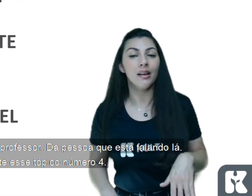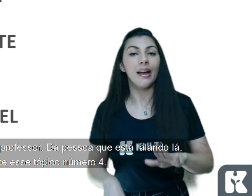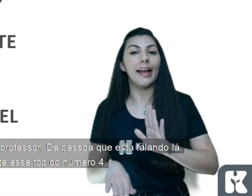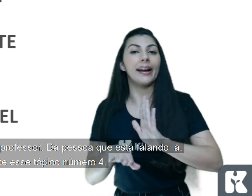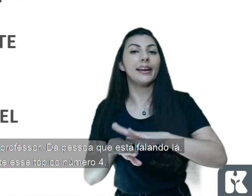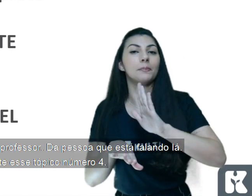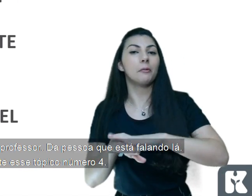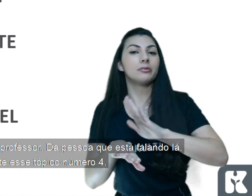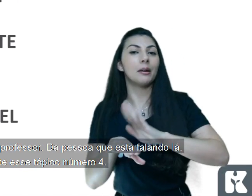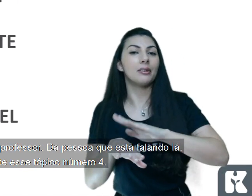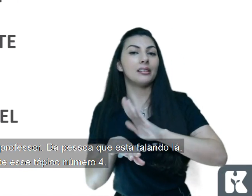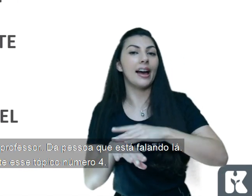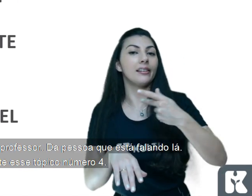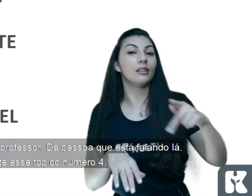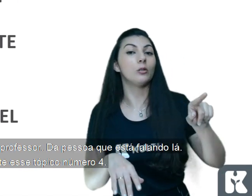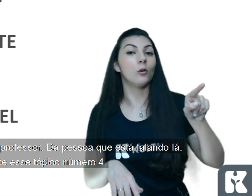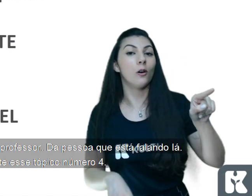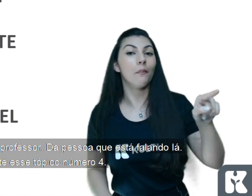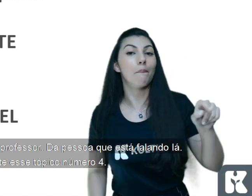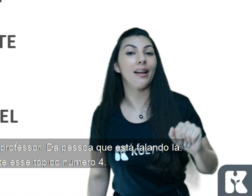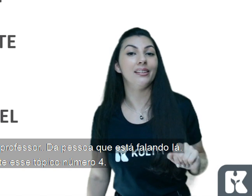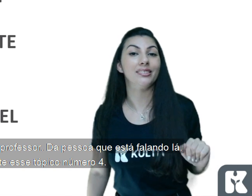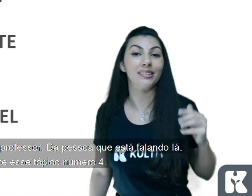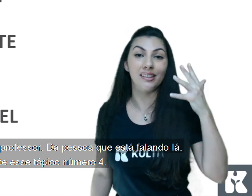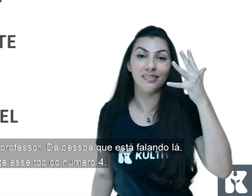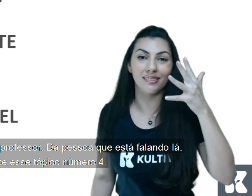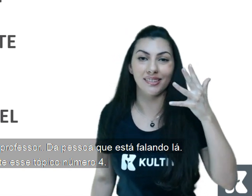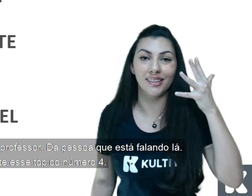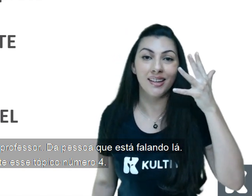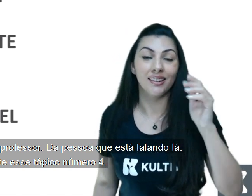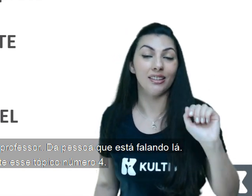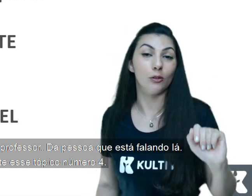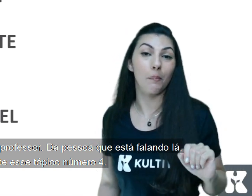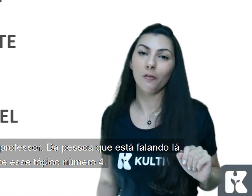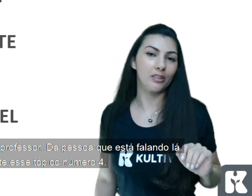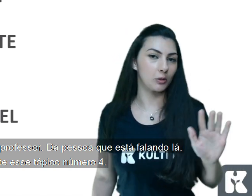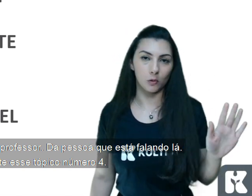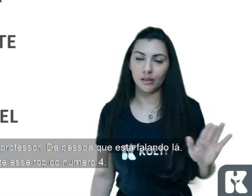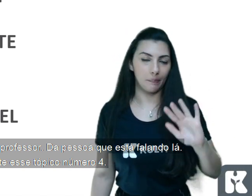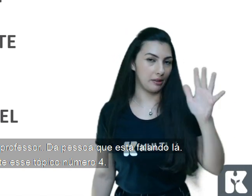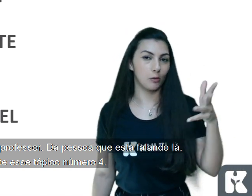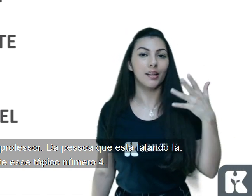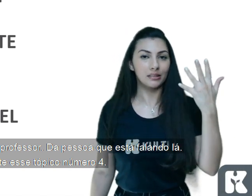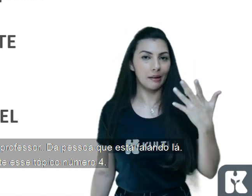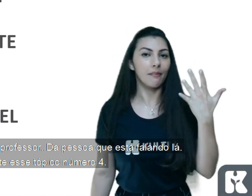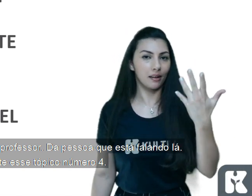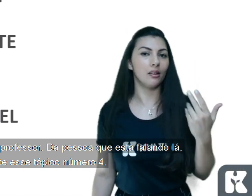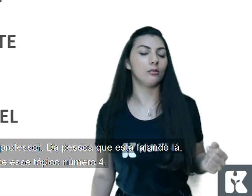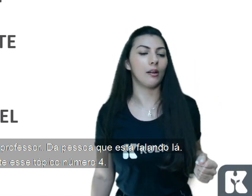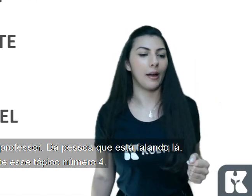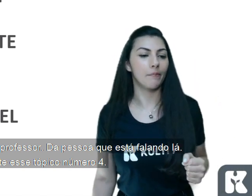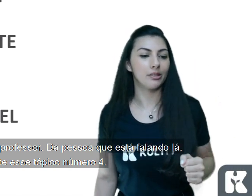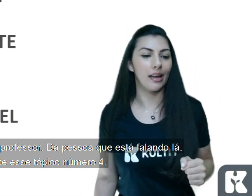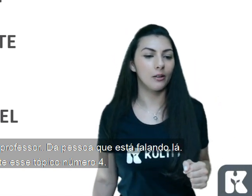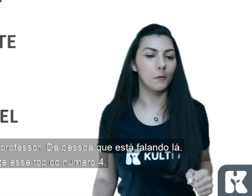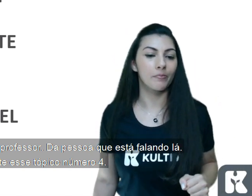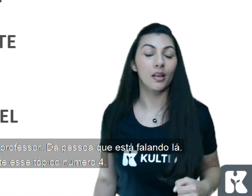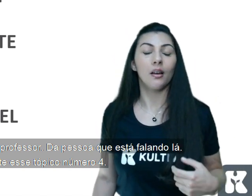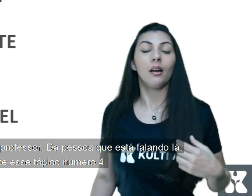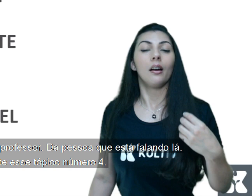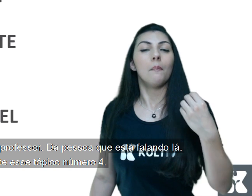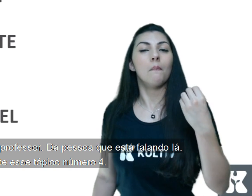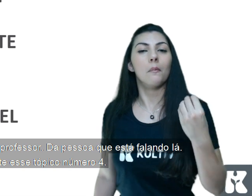intérprete, é responsabilidade do palestrante e do professor, da pessoa que está falando lá,